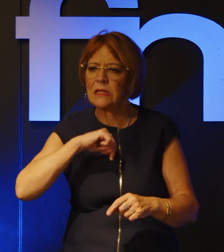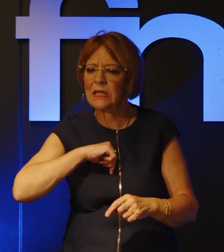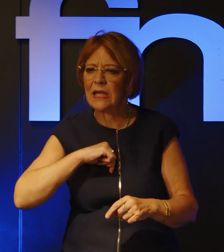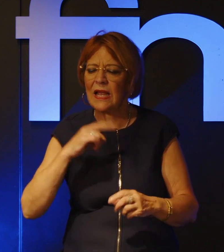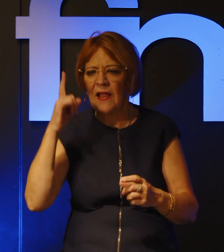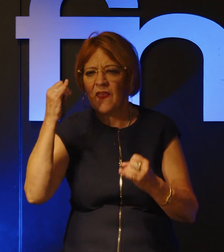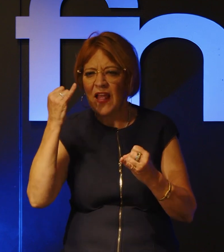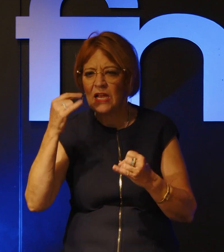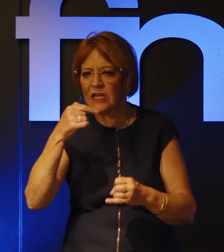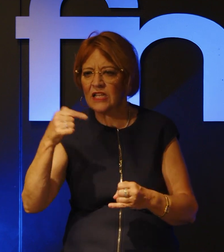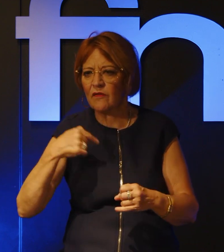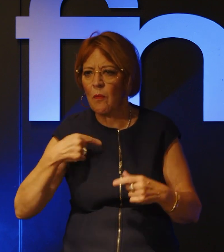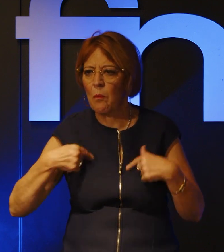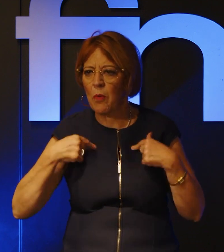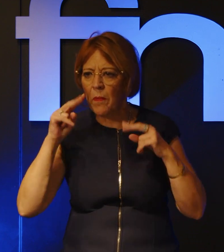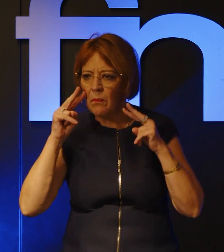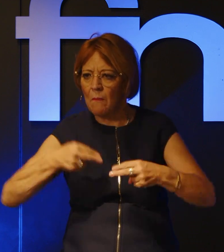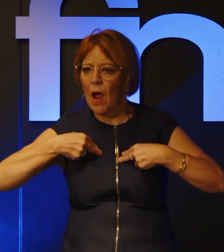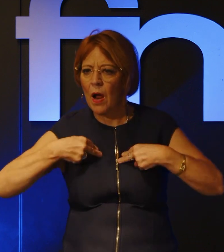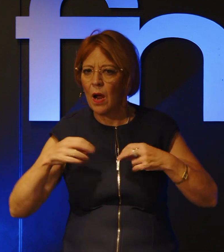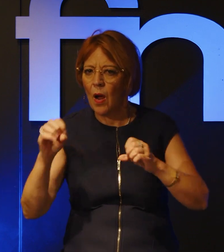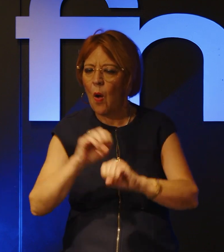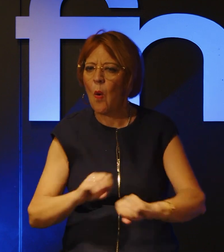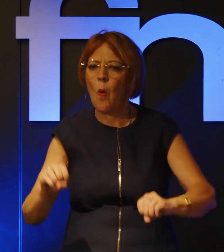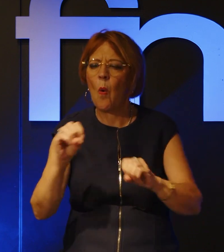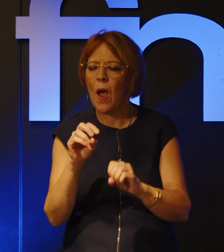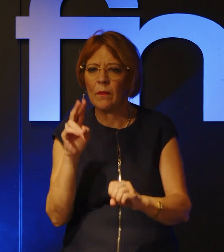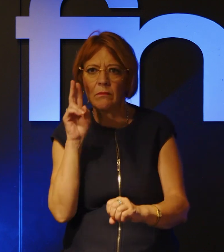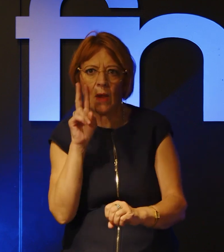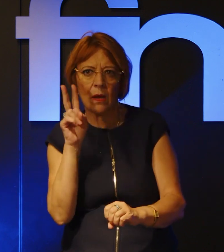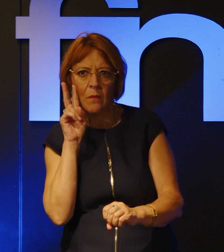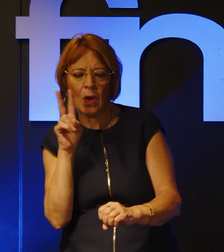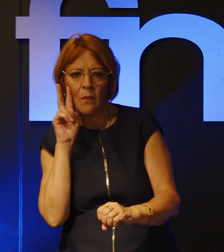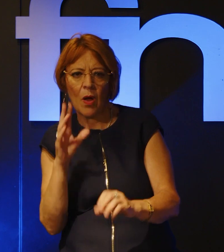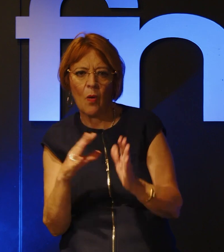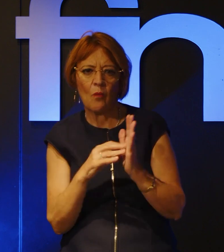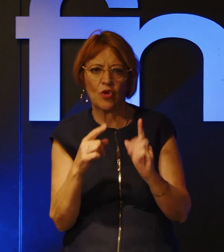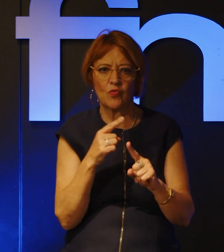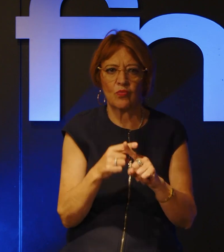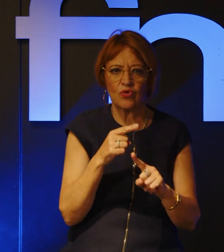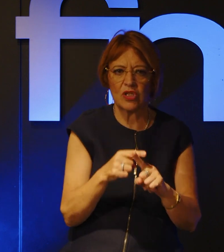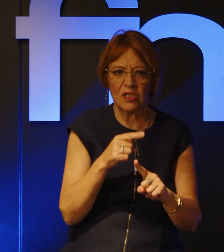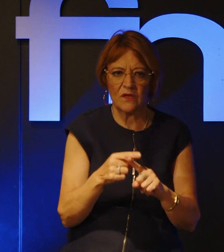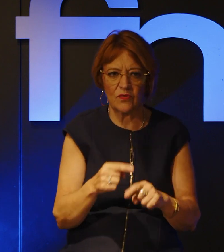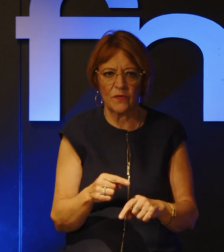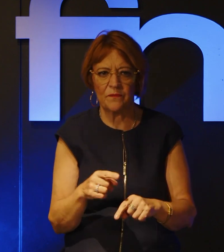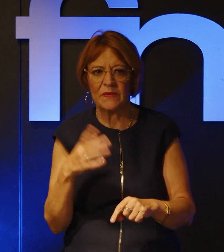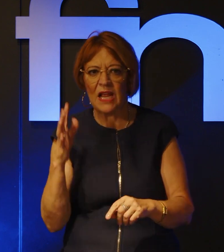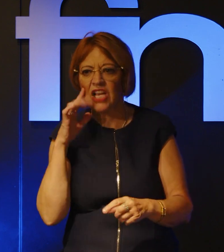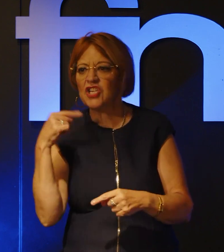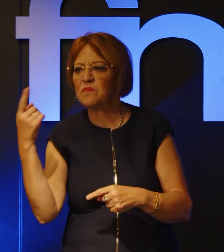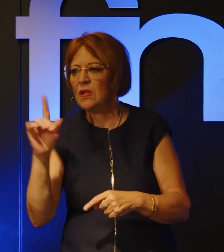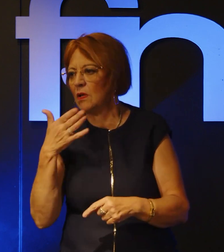negativas sobre si próprias não há suficiente visibilidade de modelos positivos portanto as Tais seções